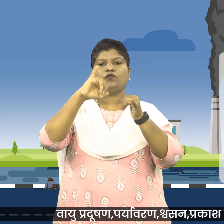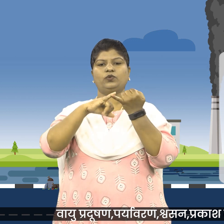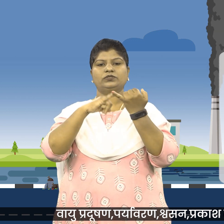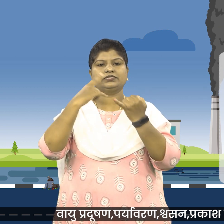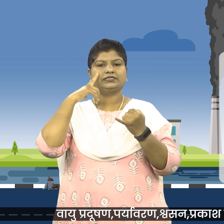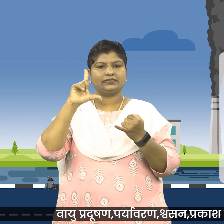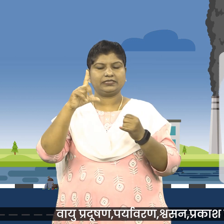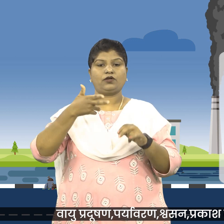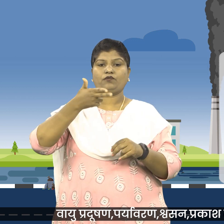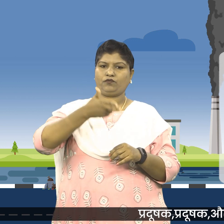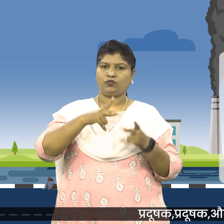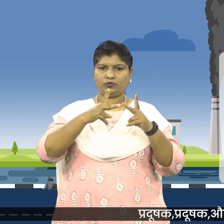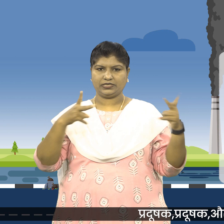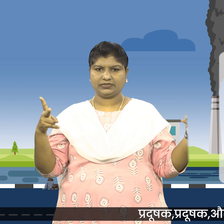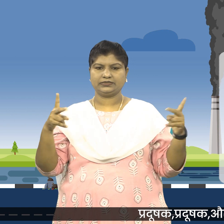जीवाश्म ईंधन,